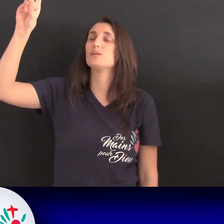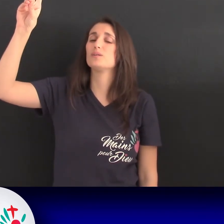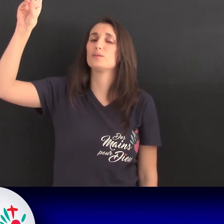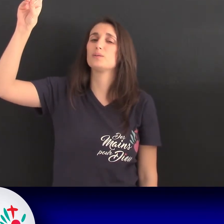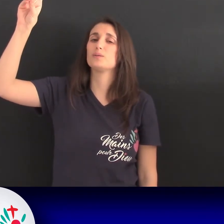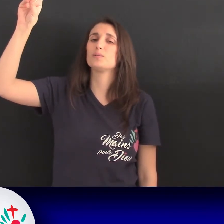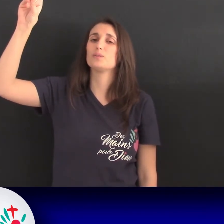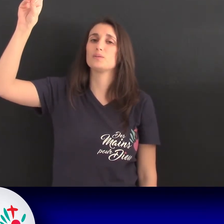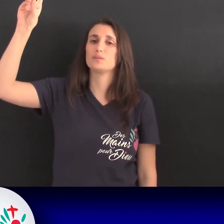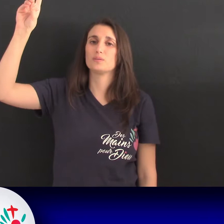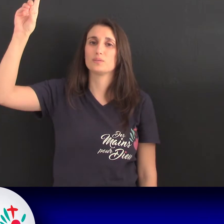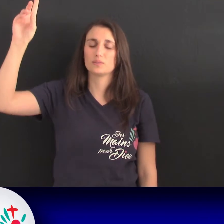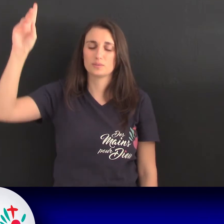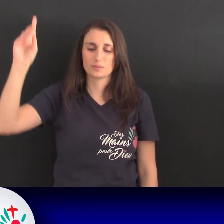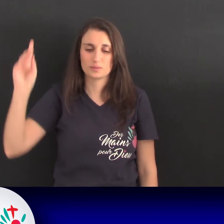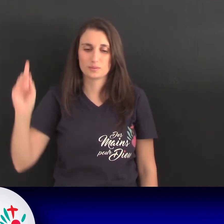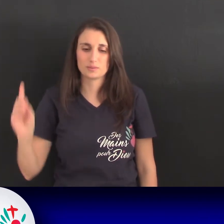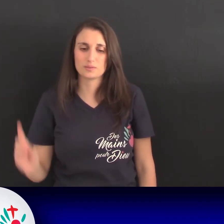Dieu.